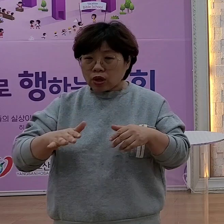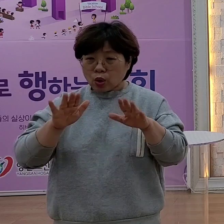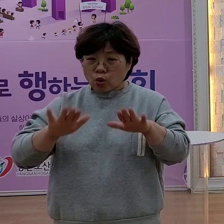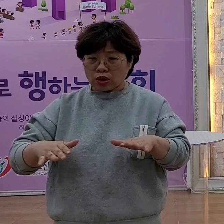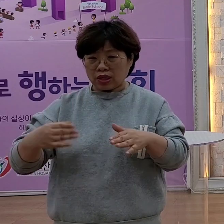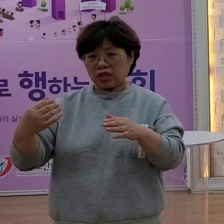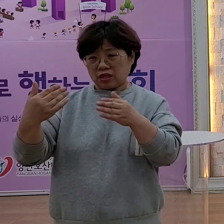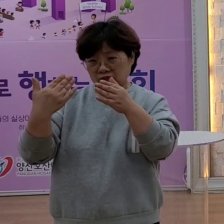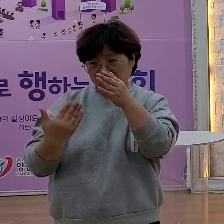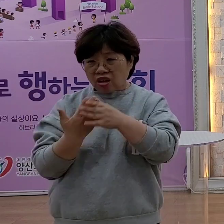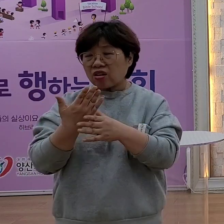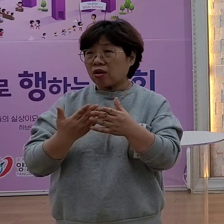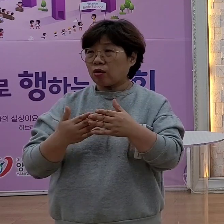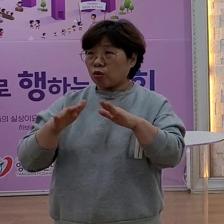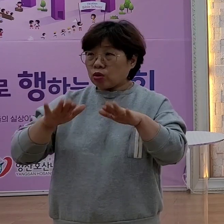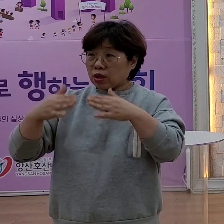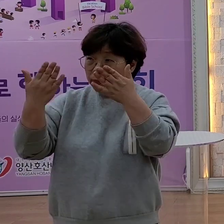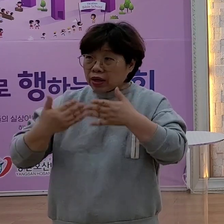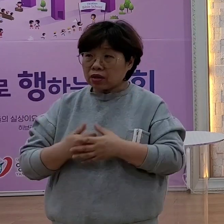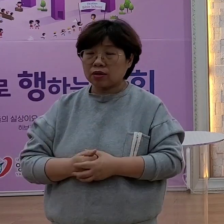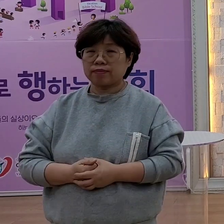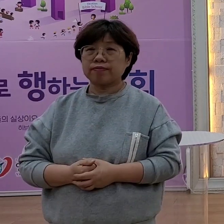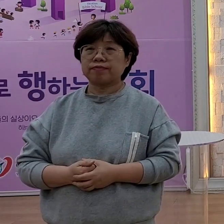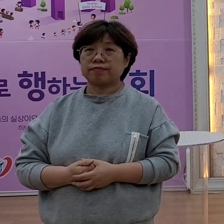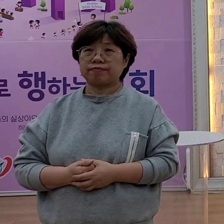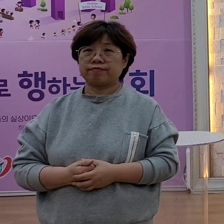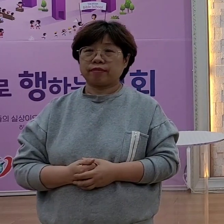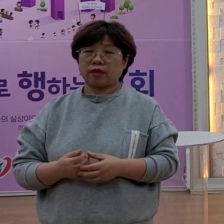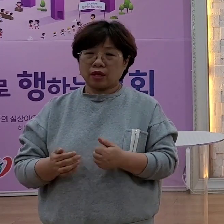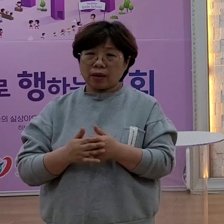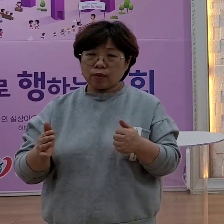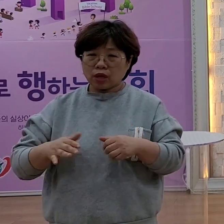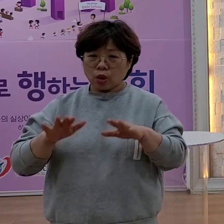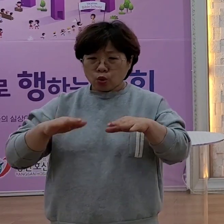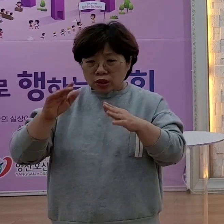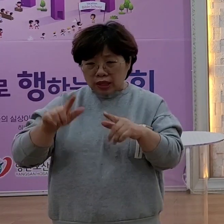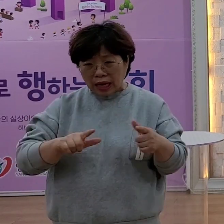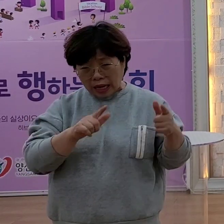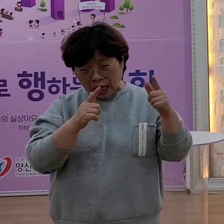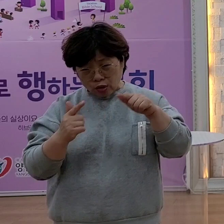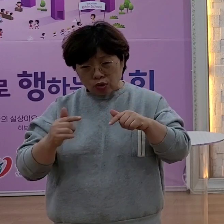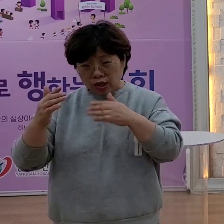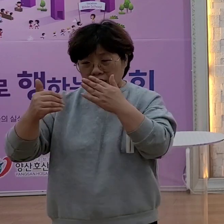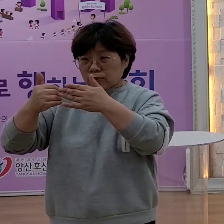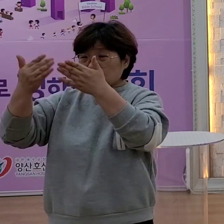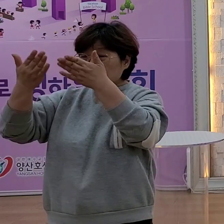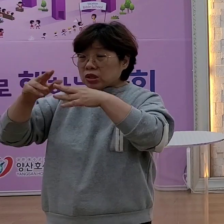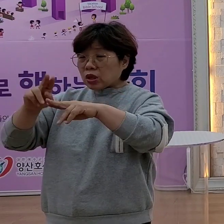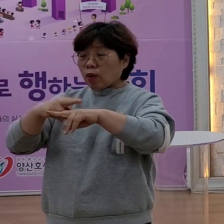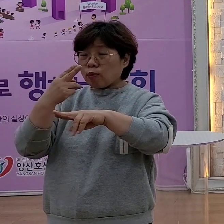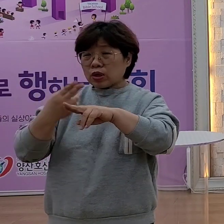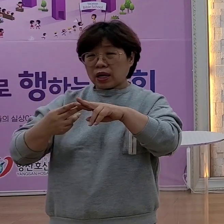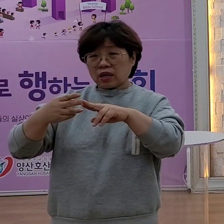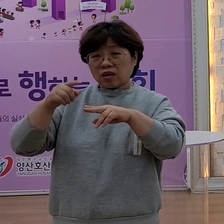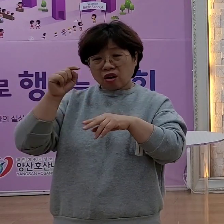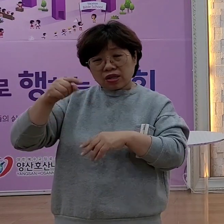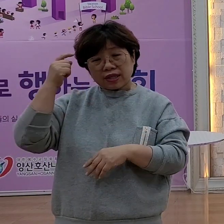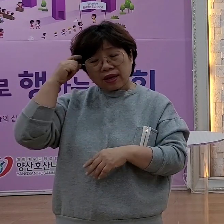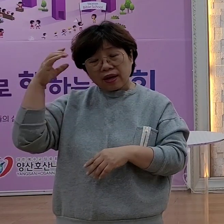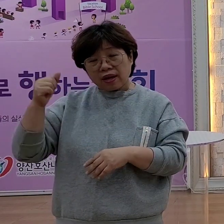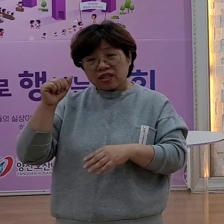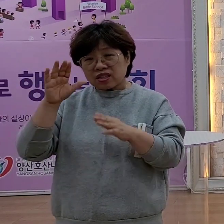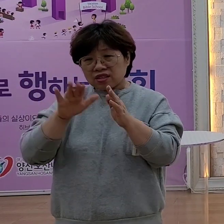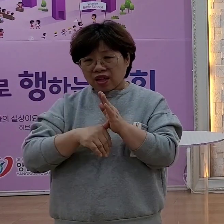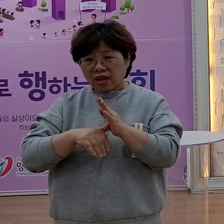하루는 하나님께서 우리에게 주신 선물이다 라고 이렇게 받을 때에 이 하루 자체가